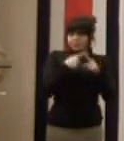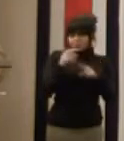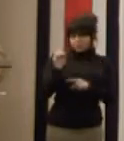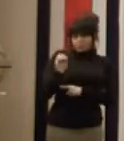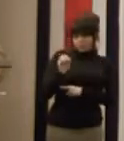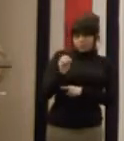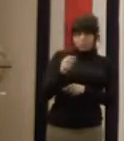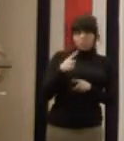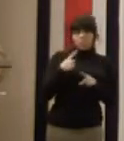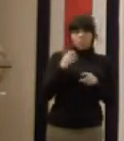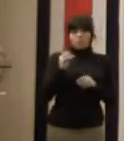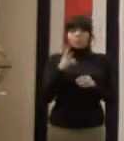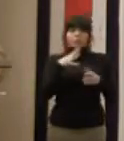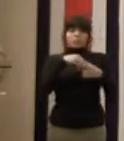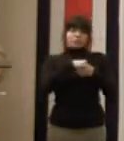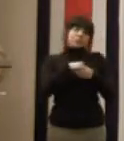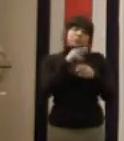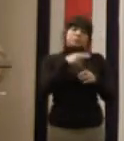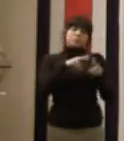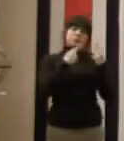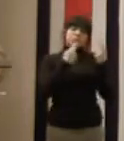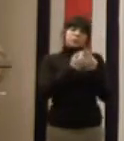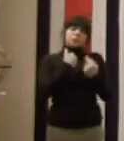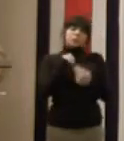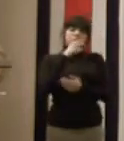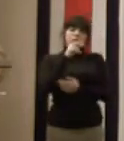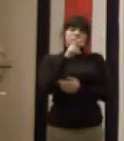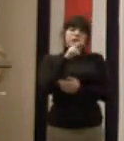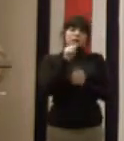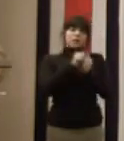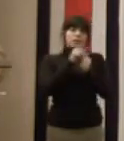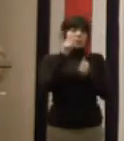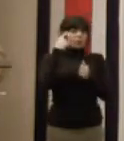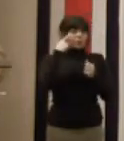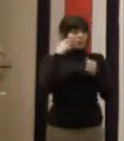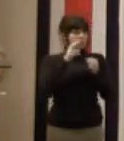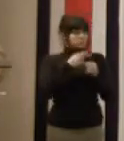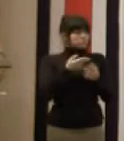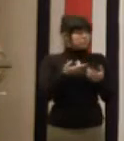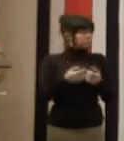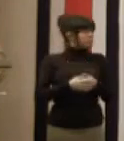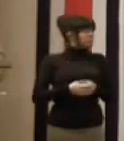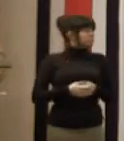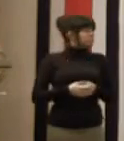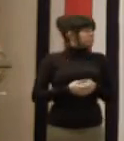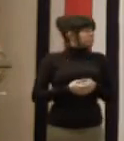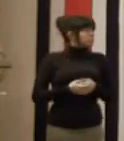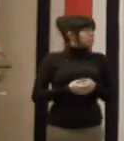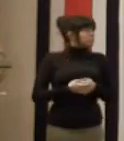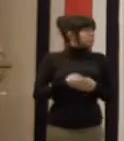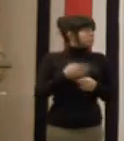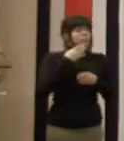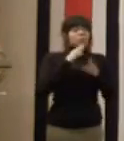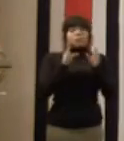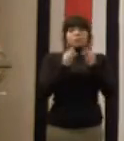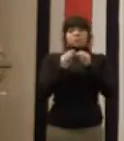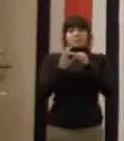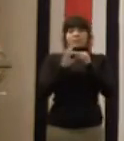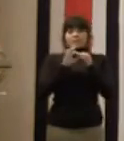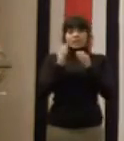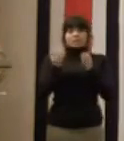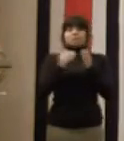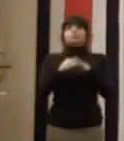extraoficiales o forma parte de las mismas reuniones que hace el CONARE con el gobierno mes a mes? Bueno, la Comisión de Enlace